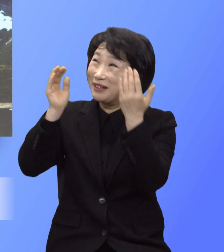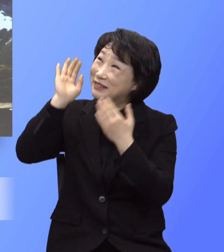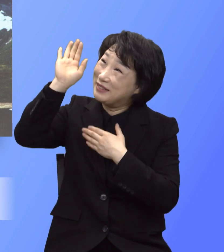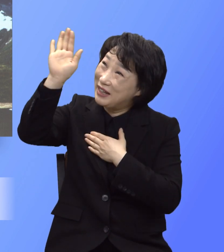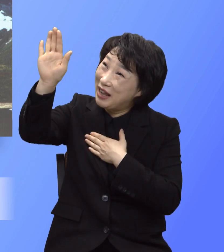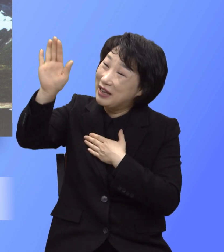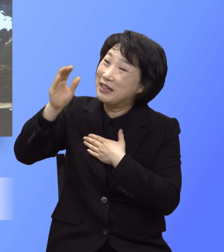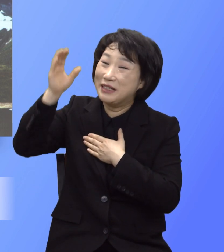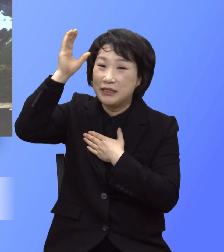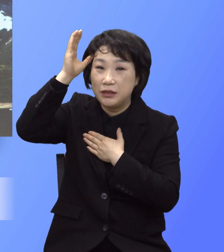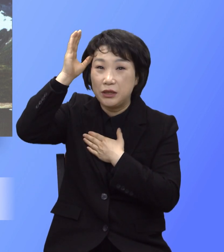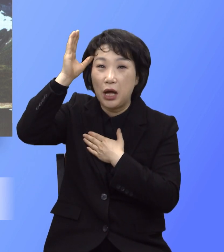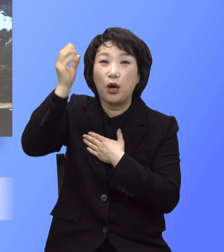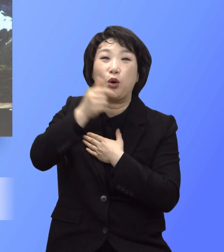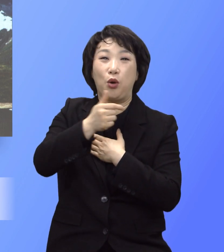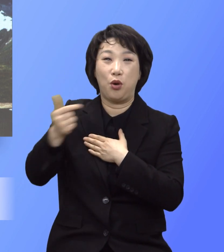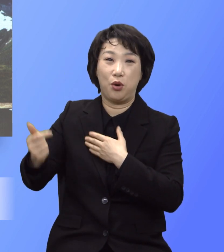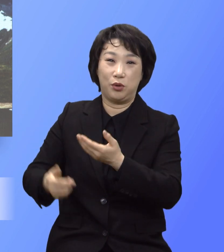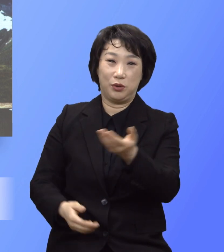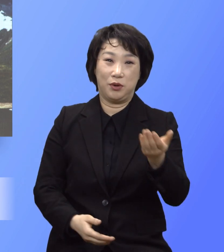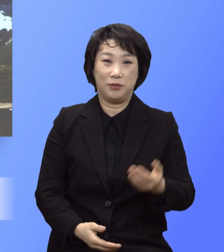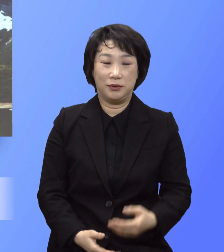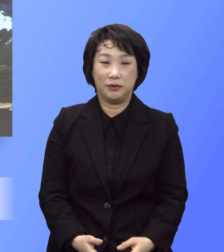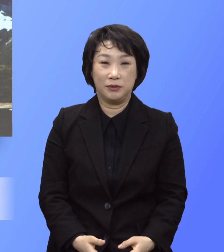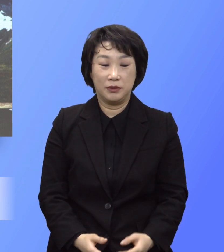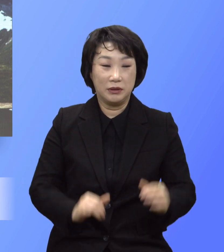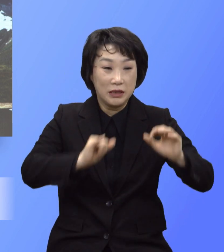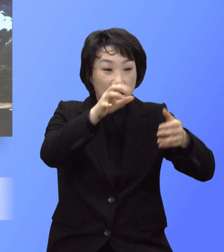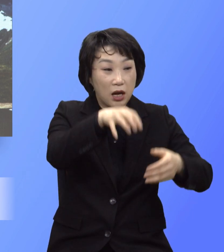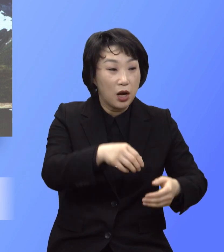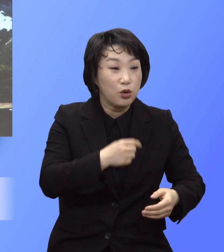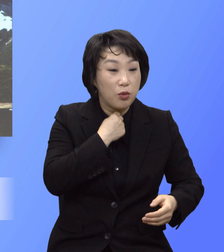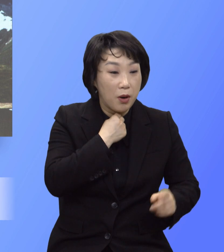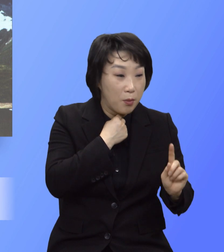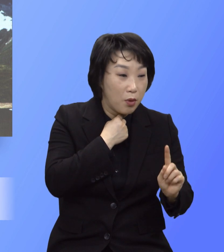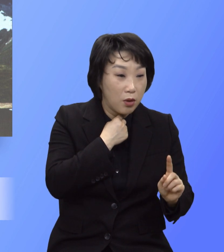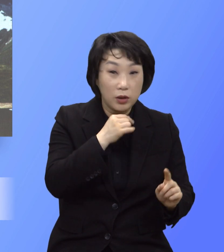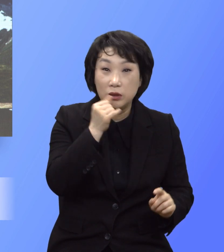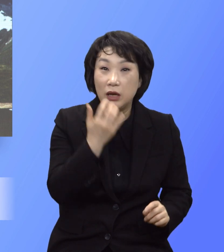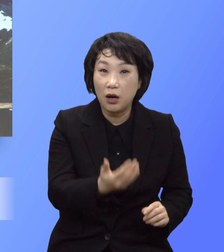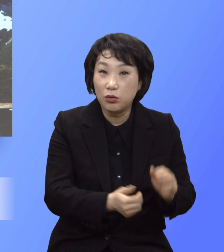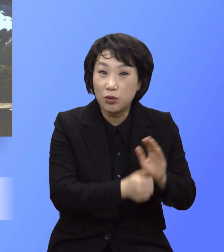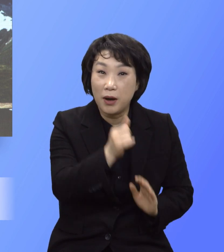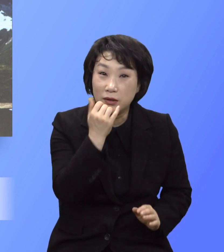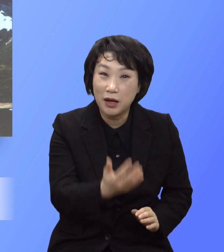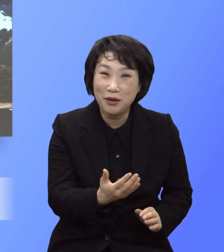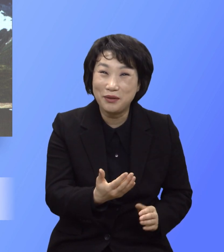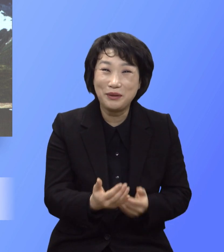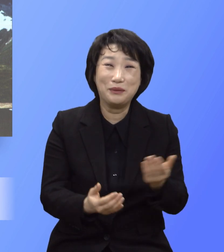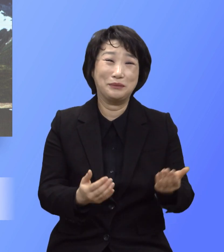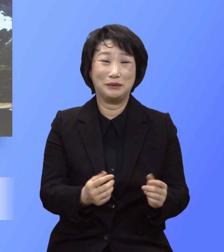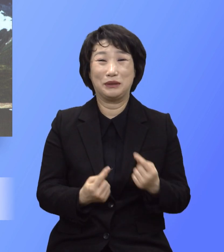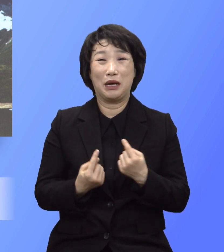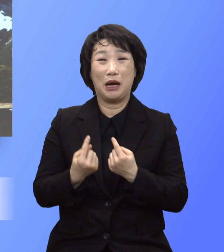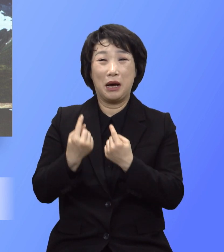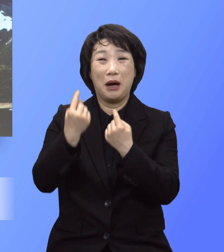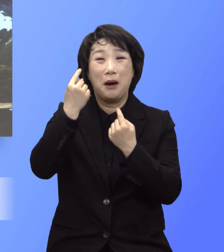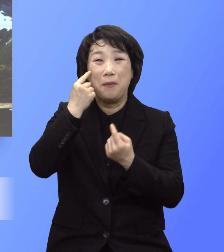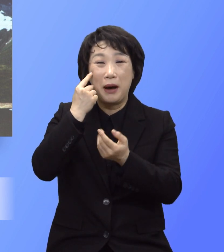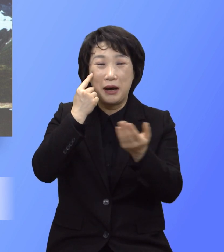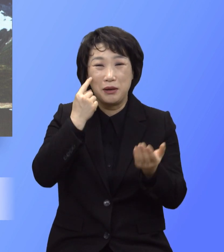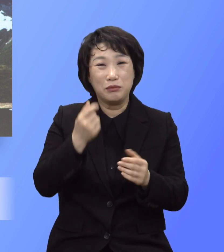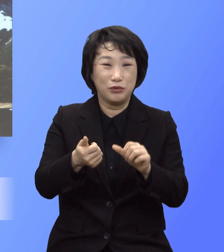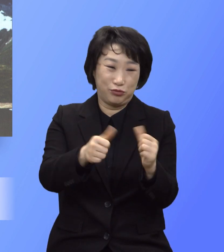대한 기대가 큰 것입니다. 이 세상에 무슨 소망이 있어요? 나이 먹으면 늙어 죽는데